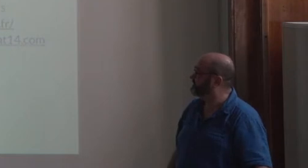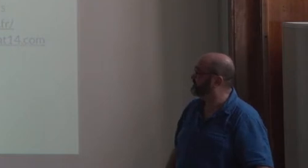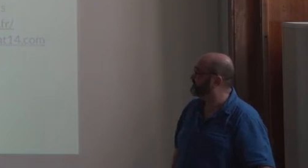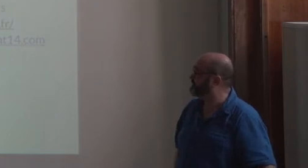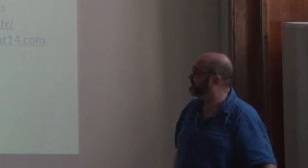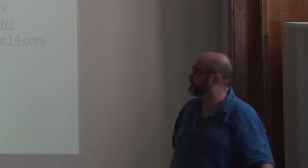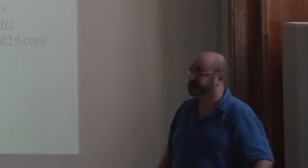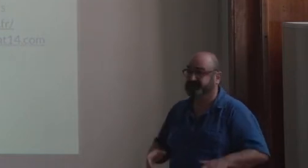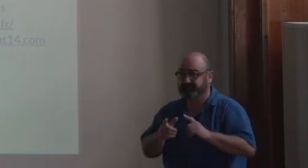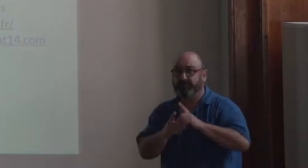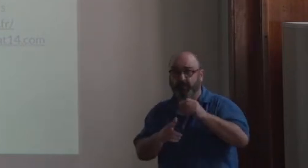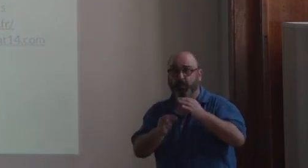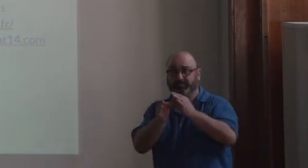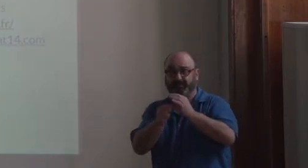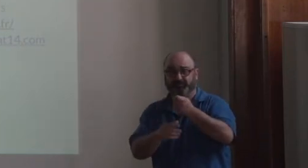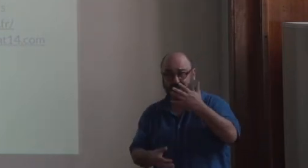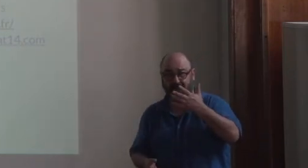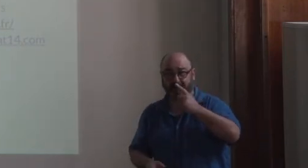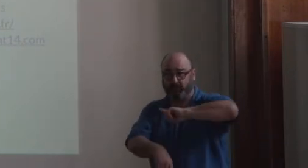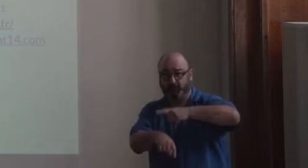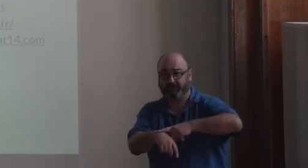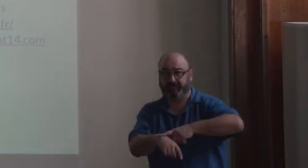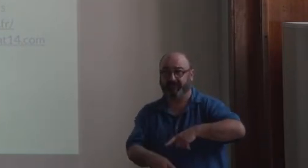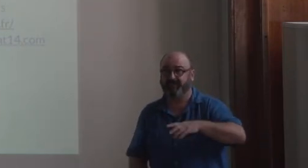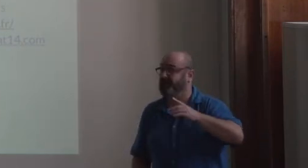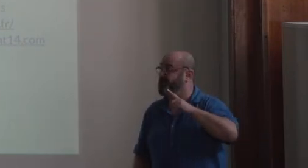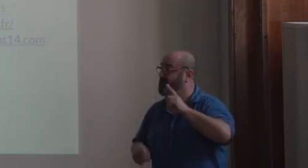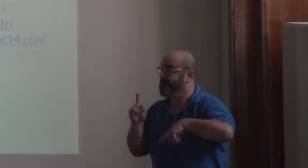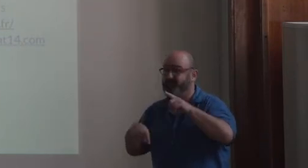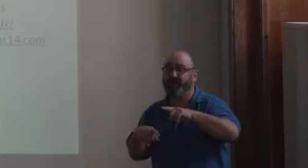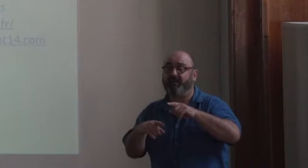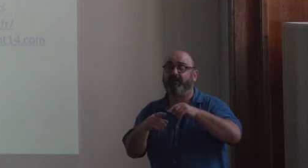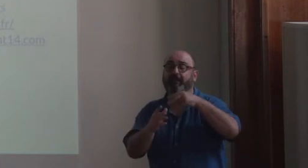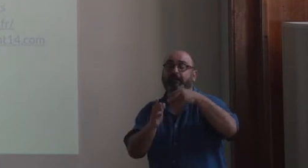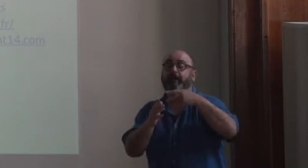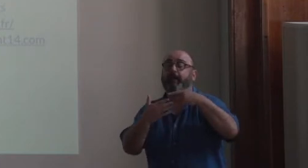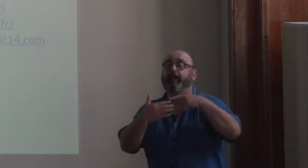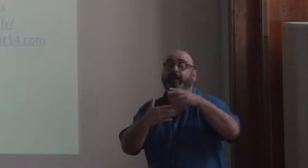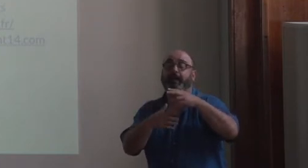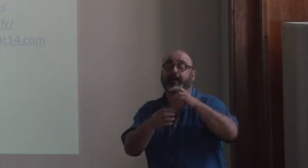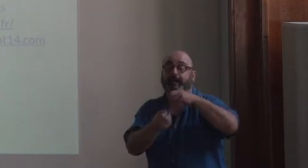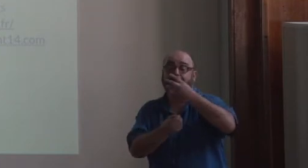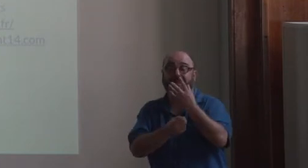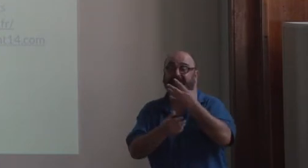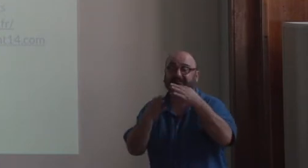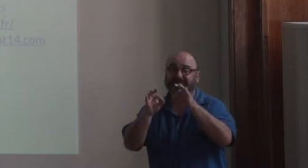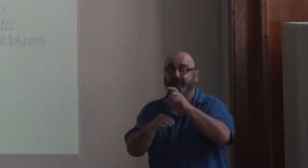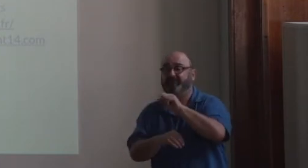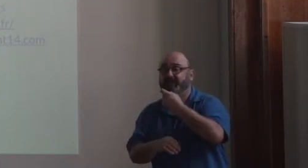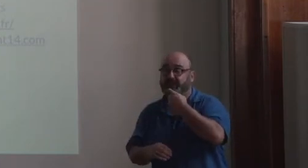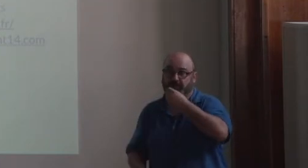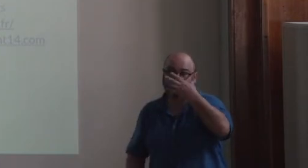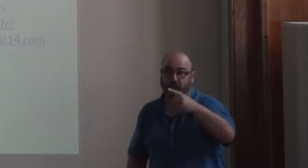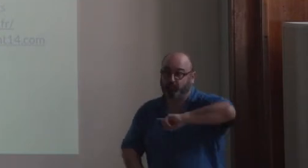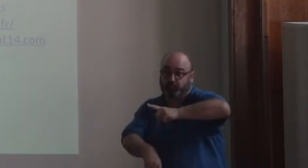Vous pouvez avoir les composants chers, mais vous les avez tout de suite. Et franchement, si ma LED elle coûte 10 centimes ou 20 centimes, je ne veux pas trop voir la différence, je la veux juste